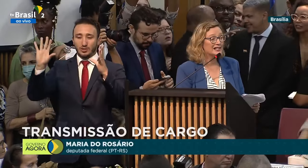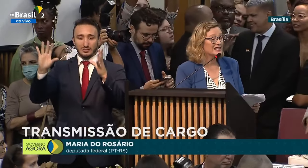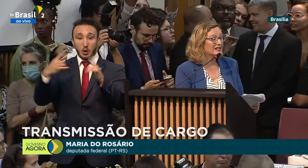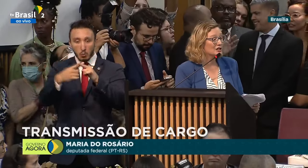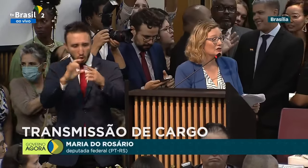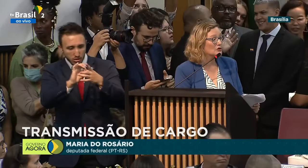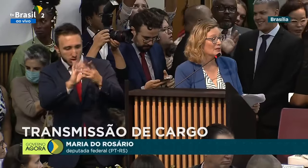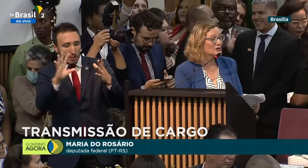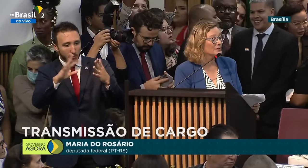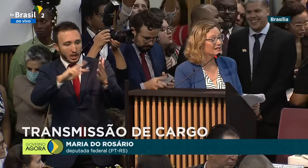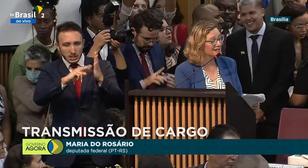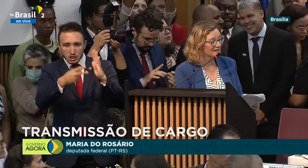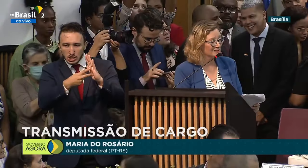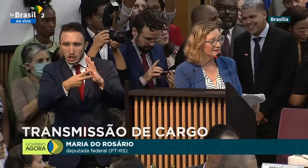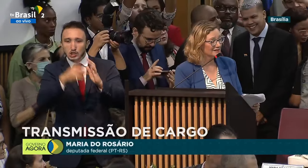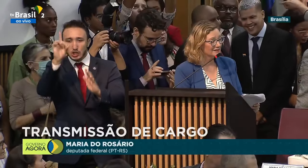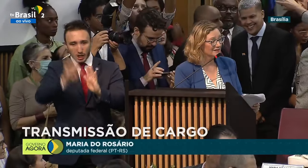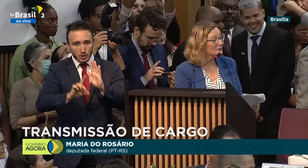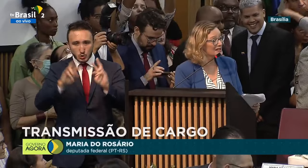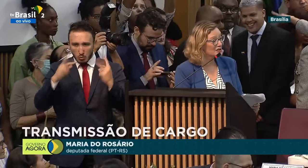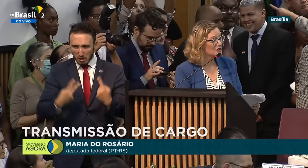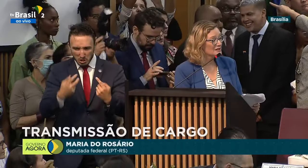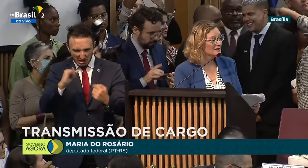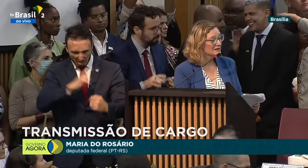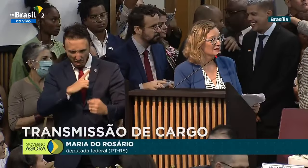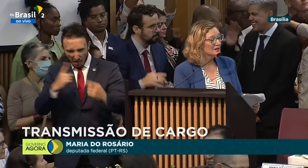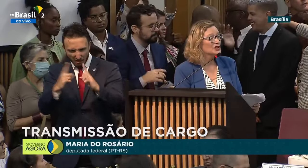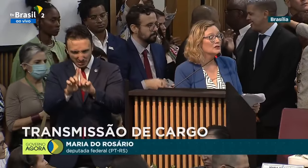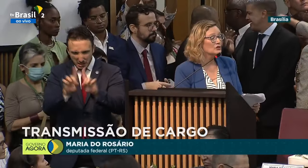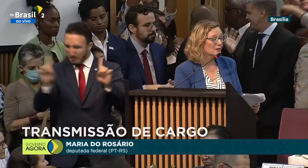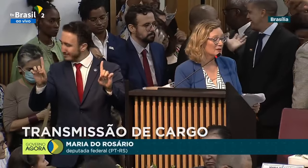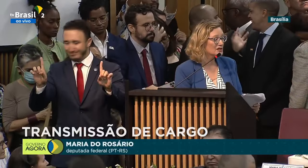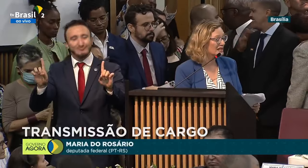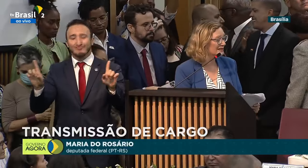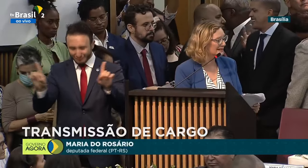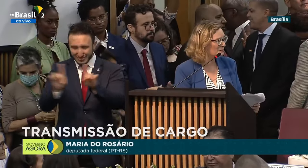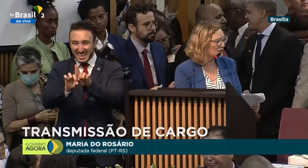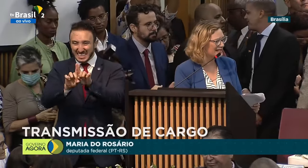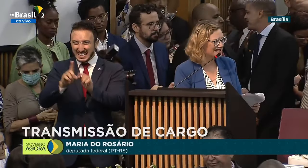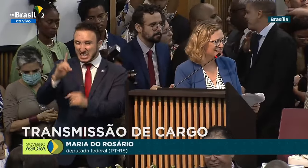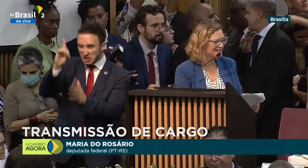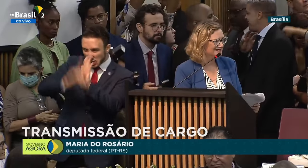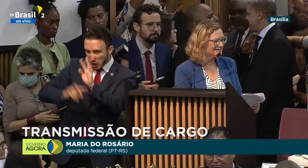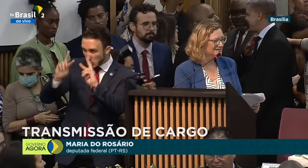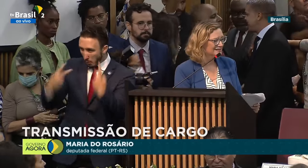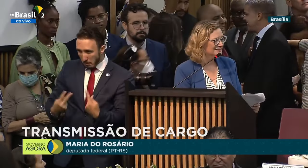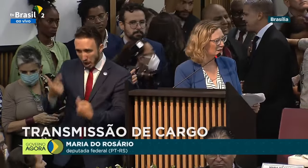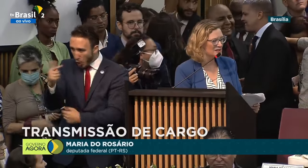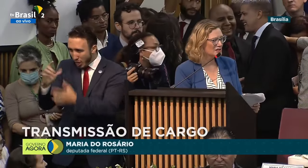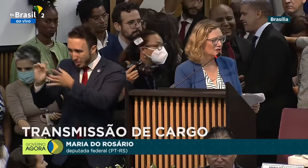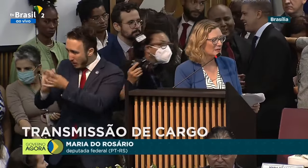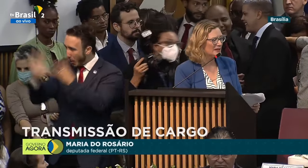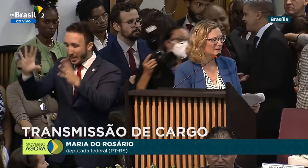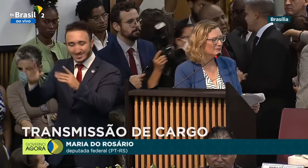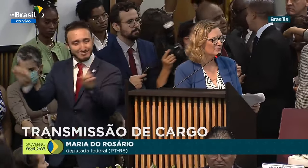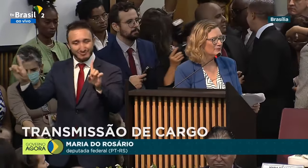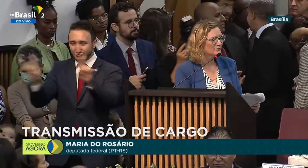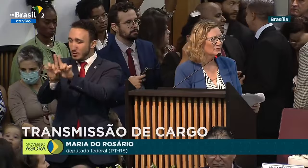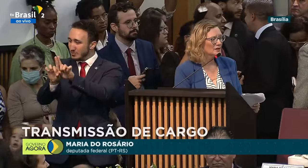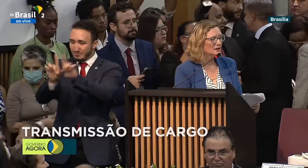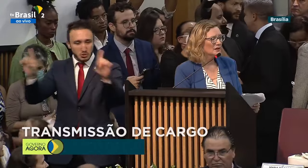democracia sem Direitos Humanos não existem não existe e direitos humanos sem democracia não existe